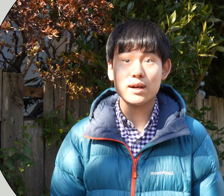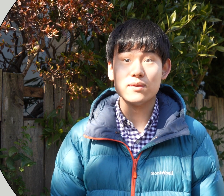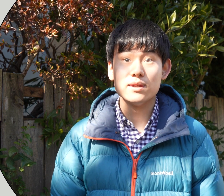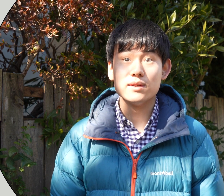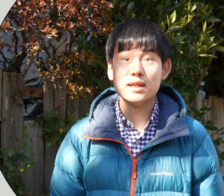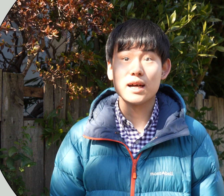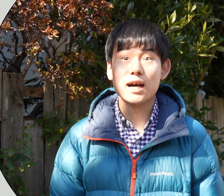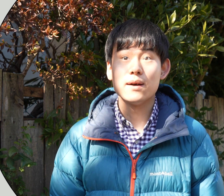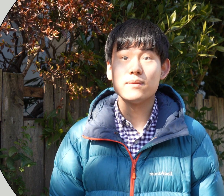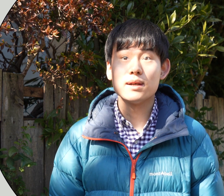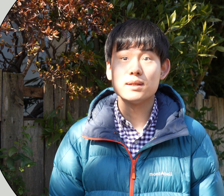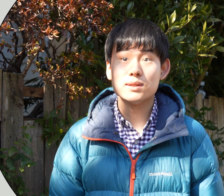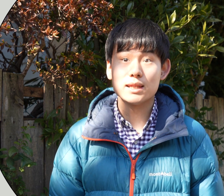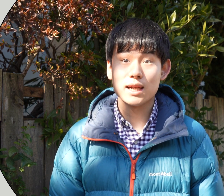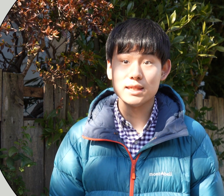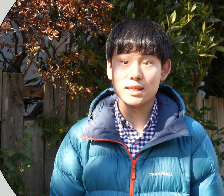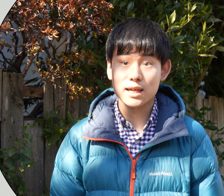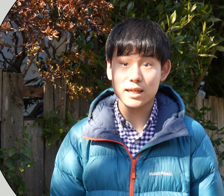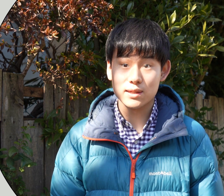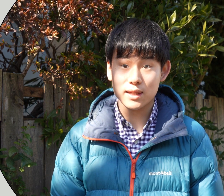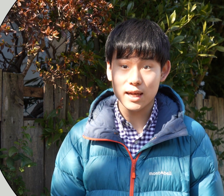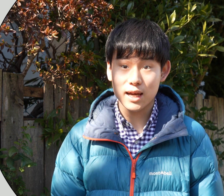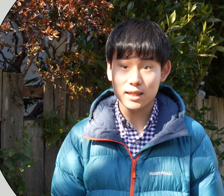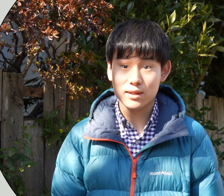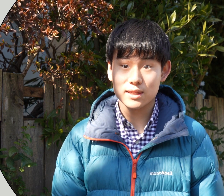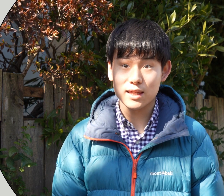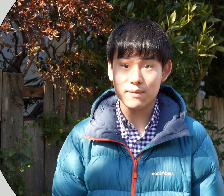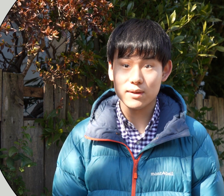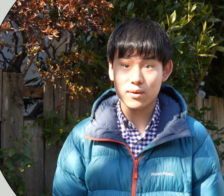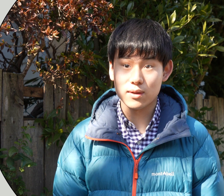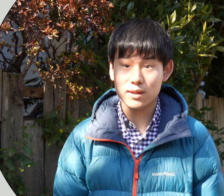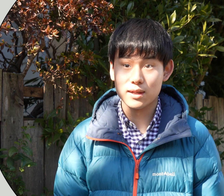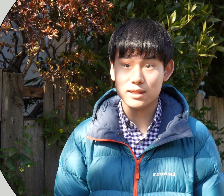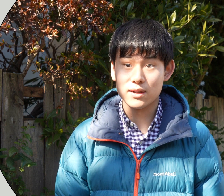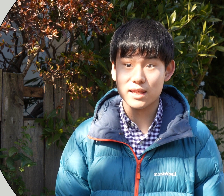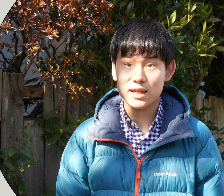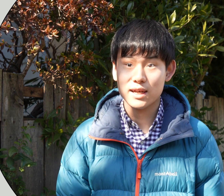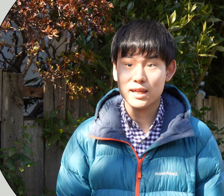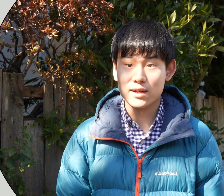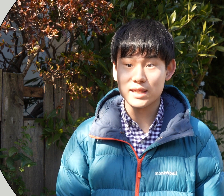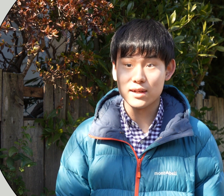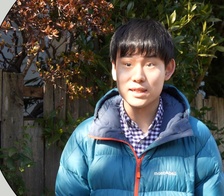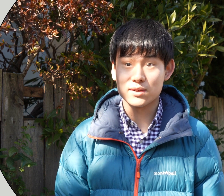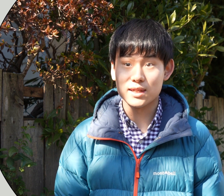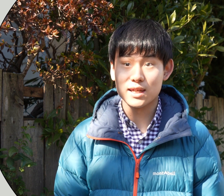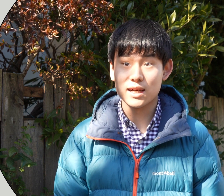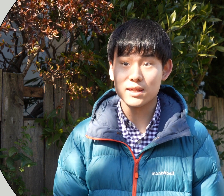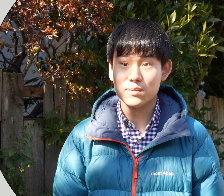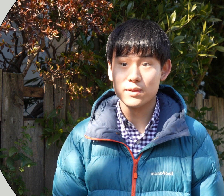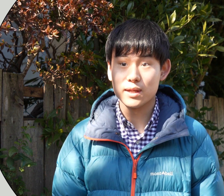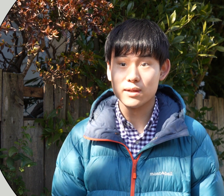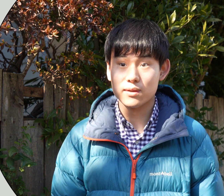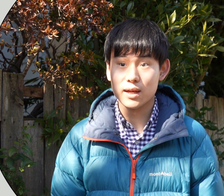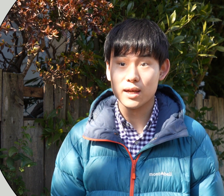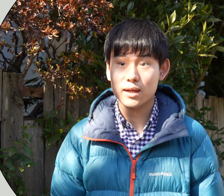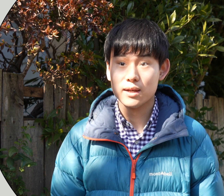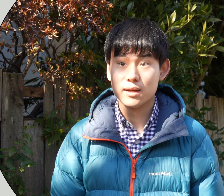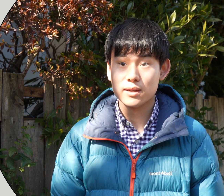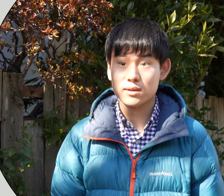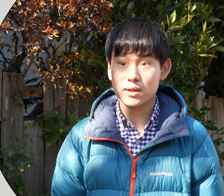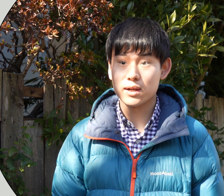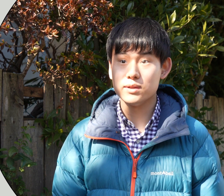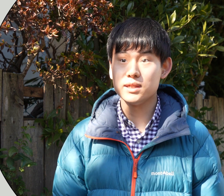てることが多いのでなんかその新しい世界との出会い方として食べることっていうのはすごい楽しいことだなって思っているの